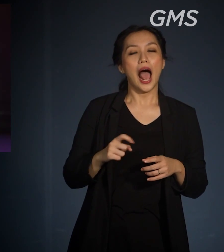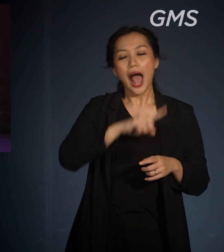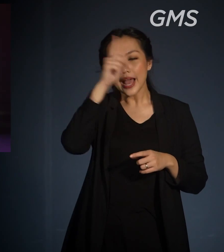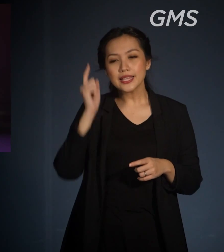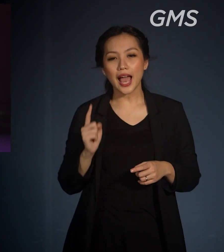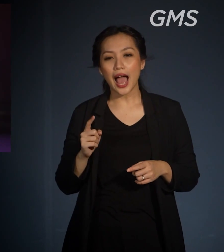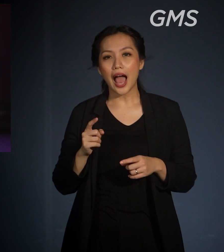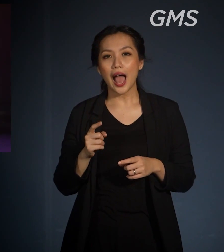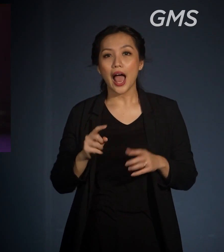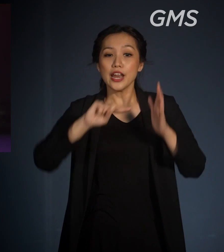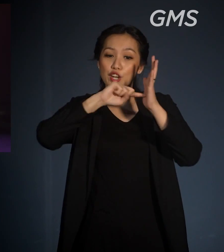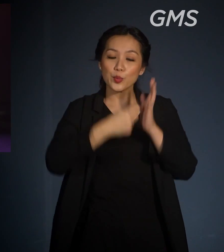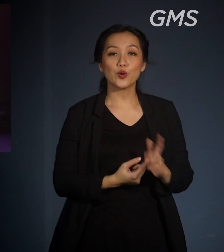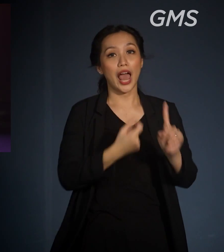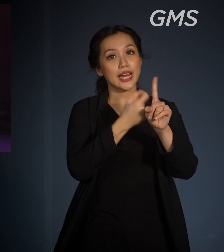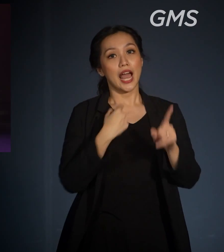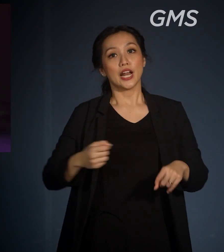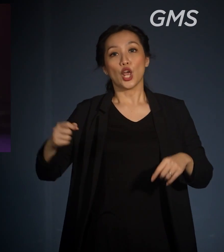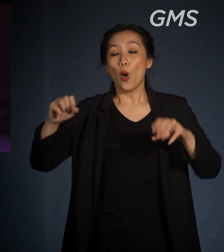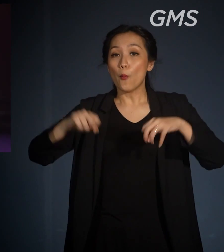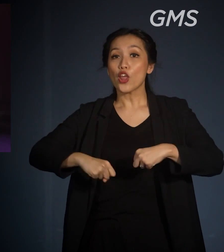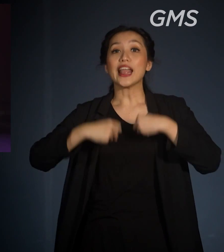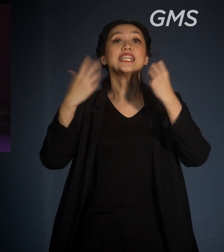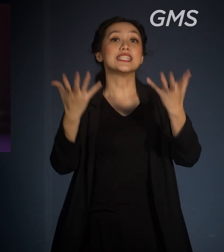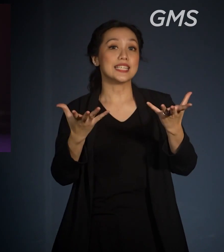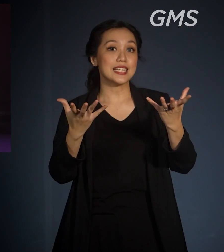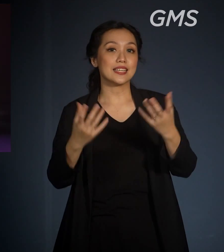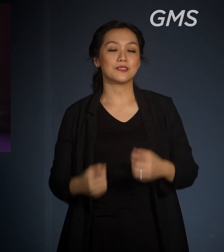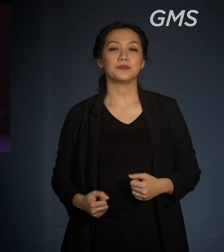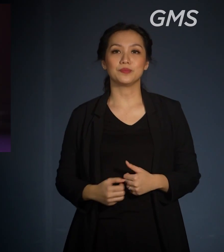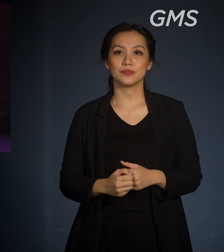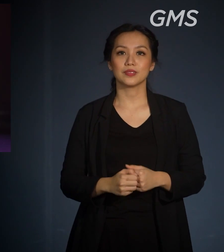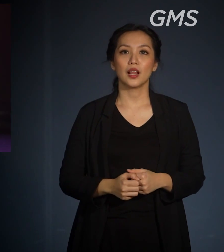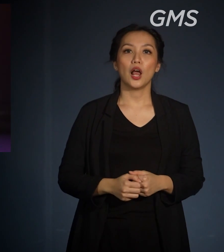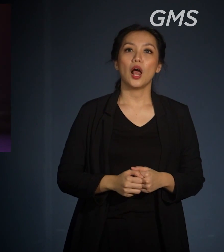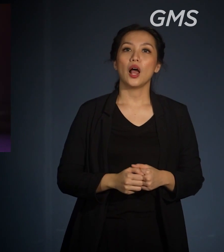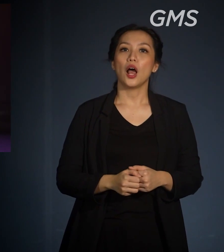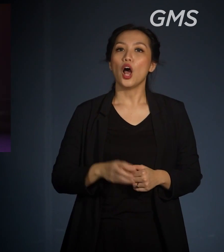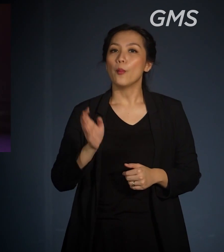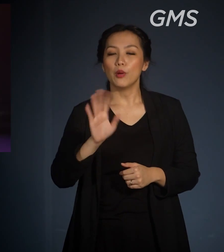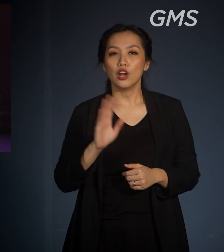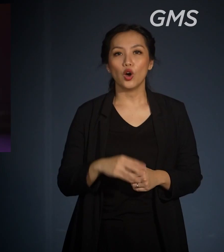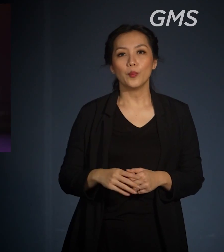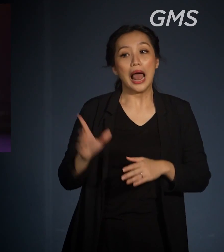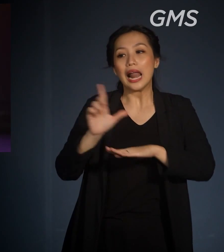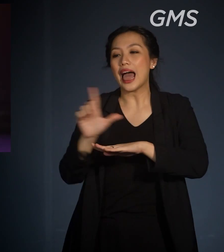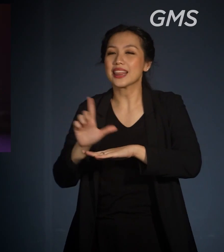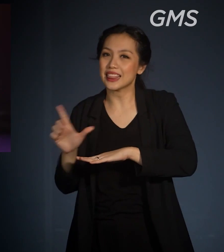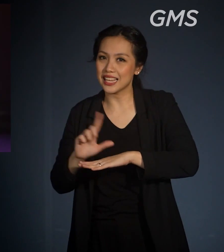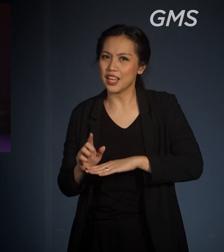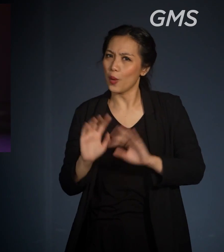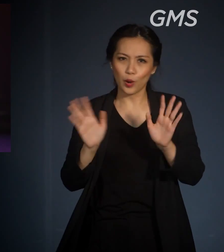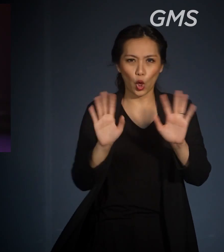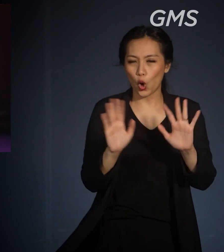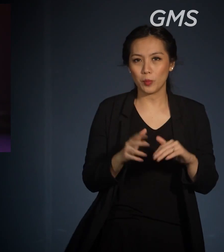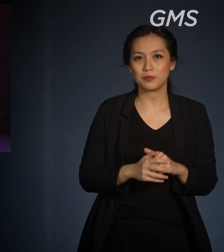adalah kemampuan yang belum tergali. Ini adalah kekuatan yang belum terekspos. Ini adalah kekuatan yang